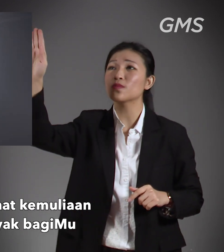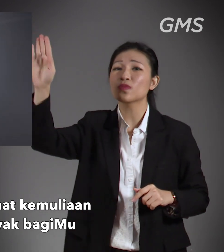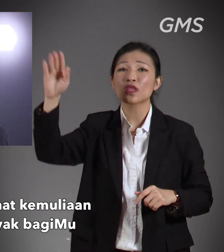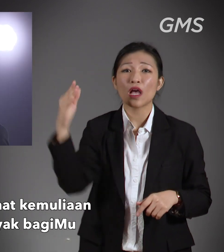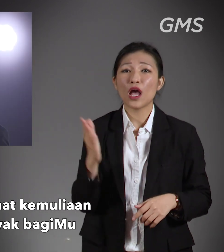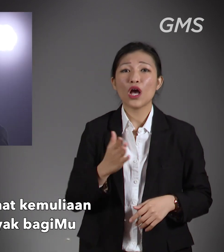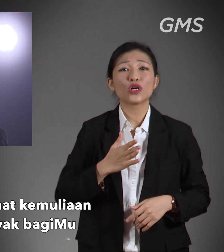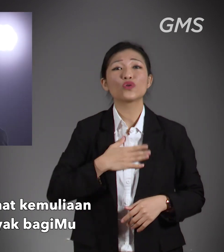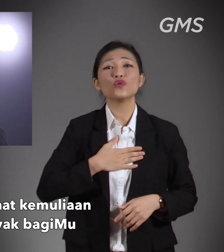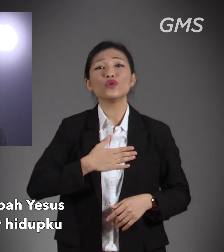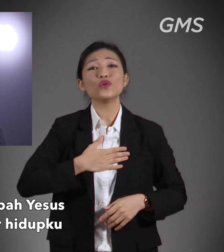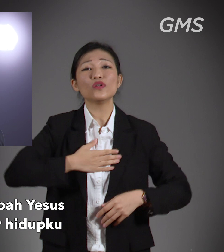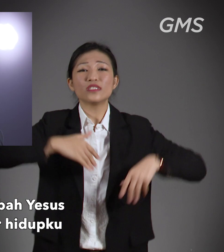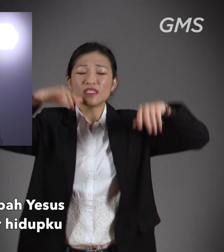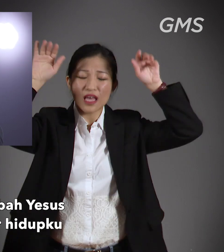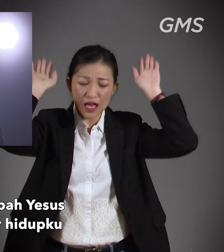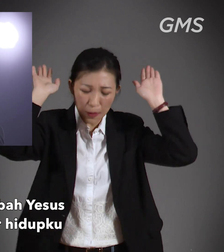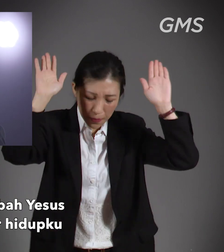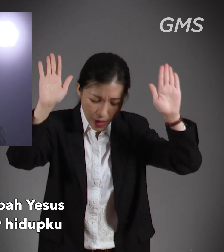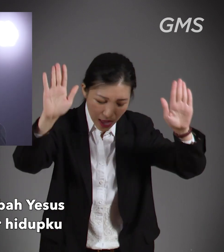bagimu. Ku